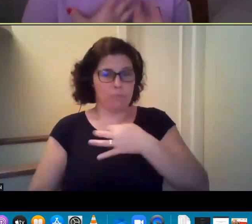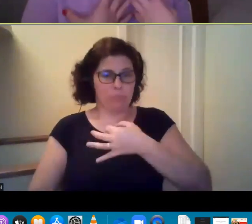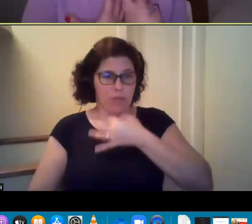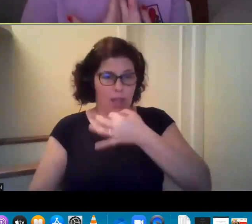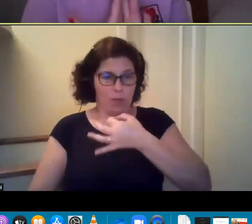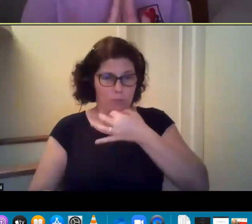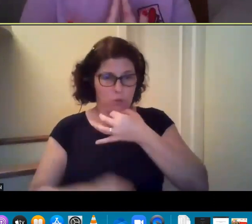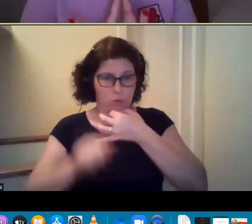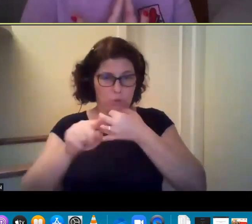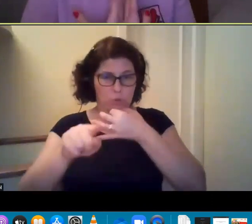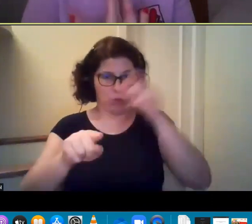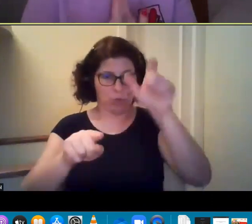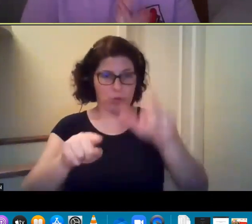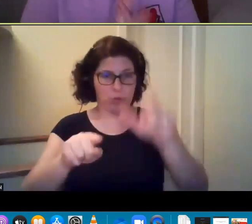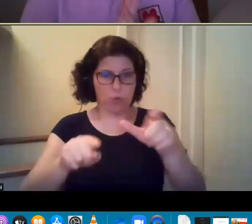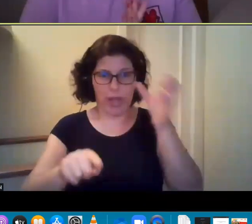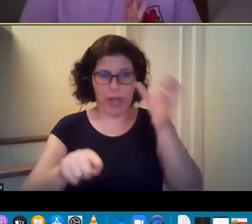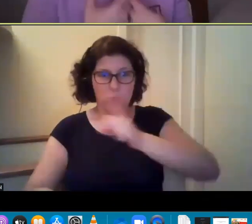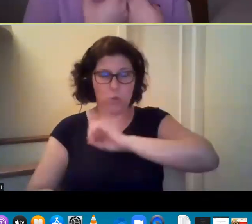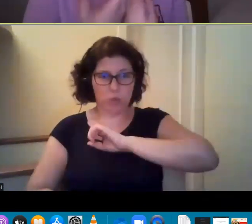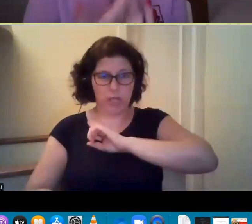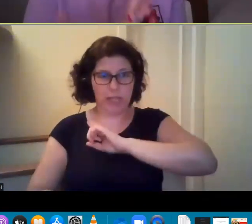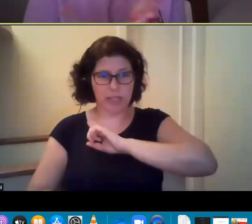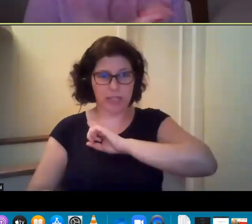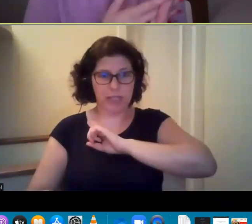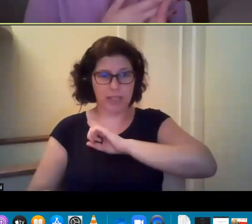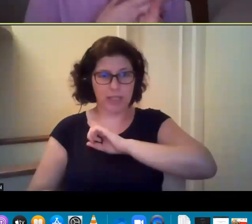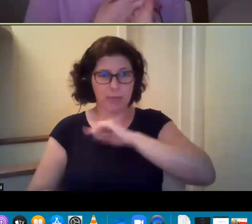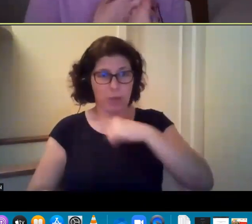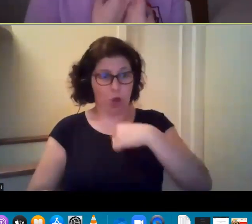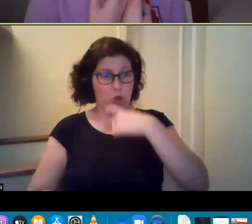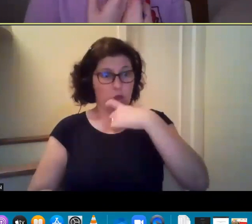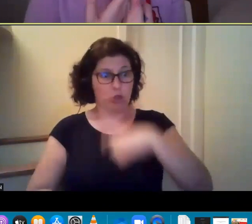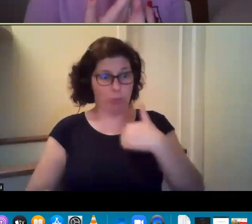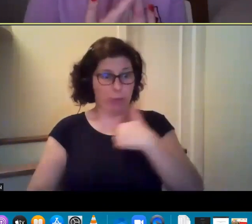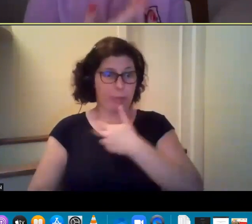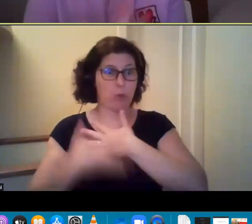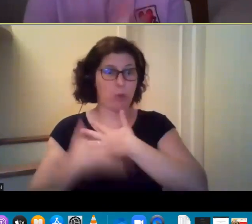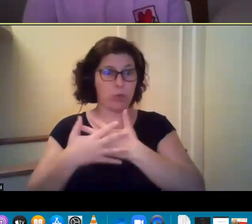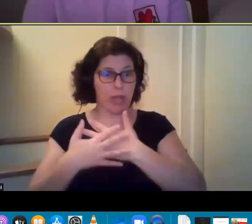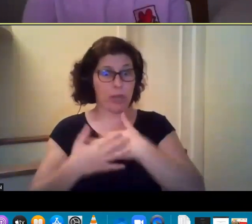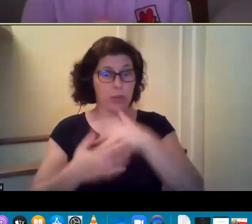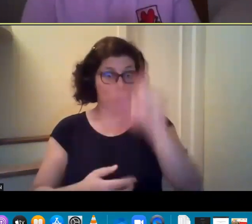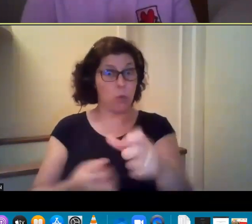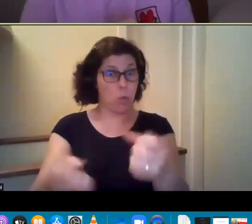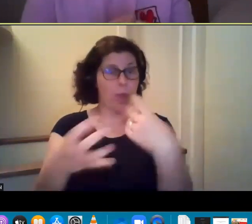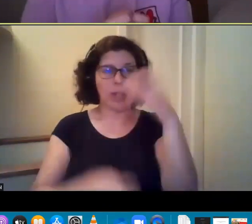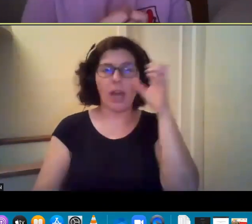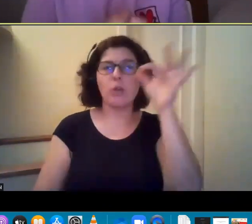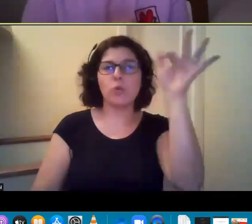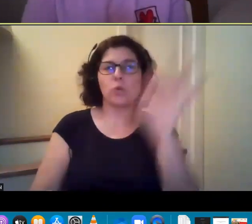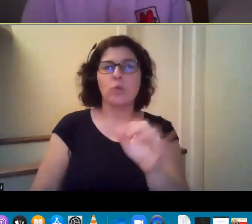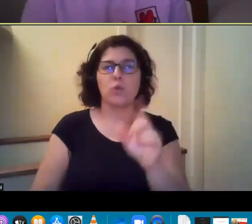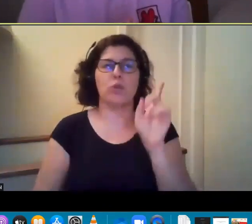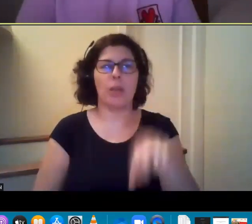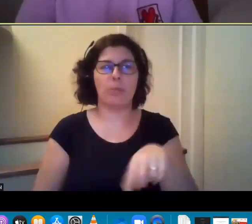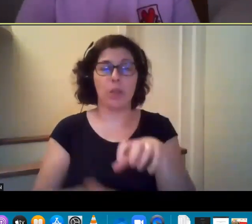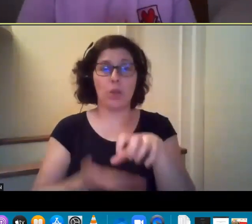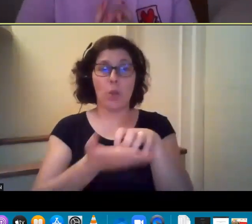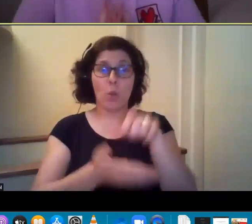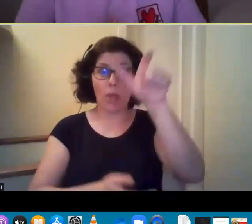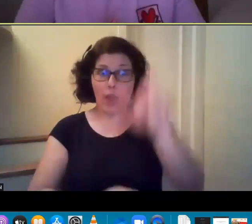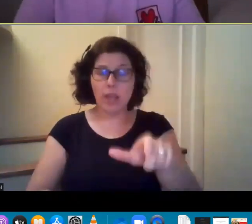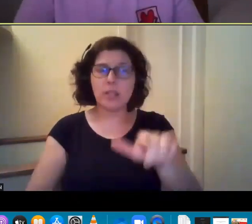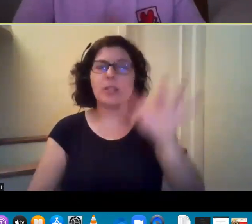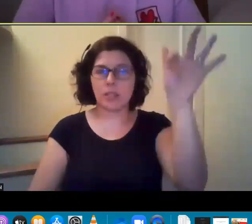yo también como voluntario te voy a escuchar todas las aportaciones que tengas que decir, voy a escuchar todas tus dudas, voy a